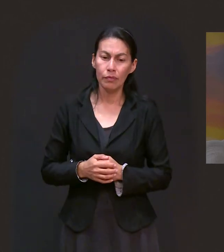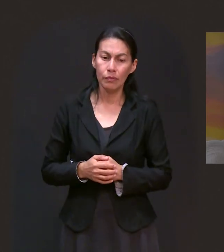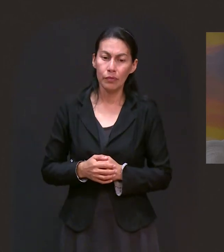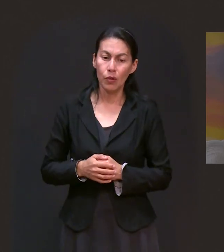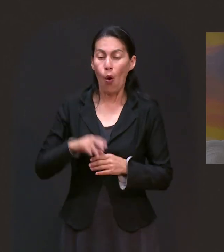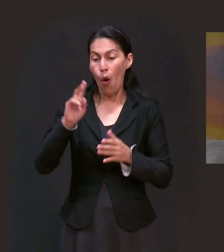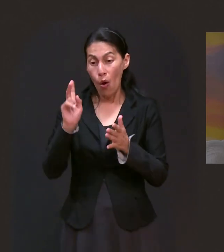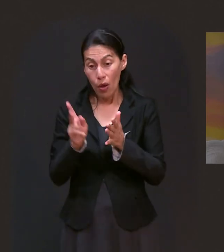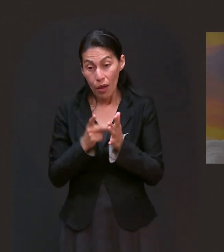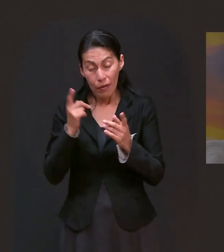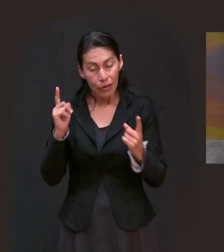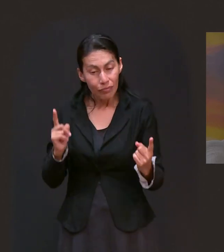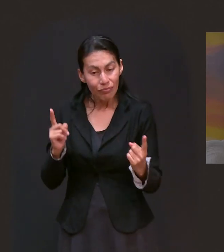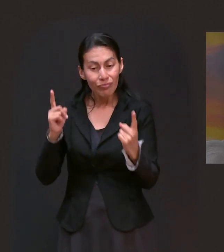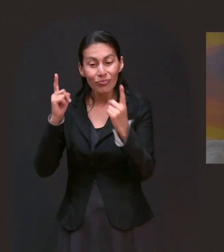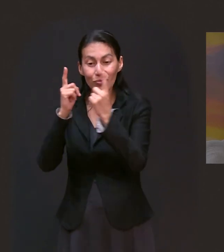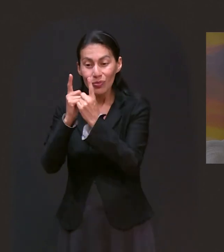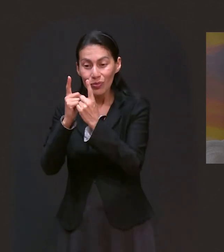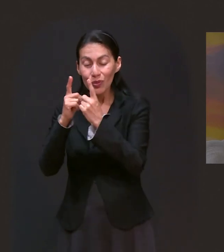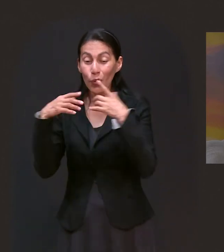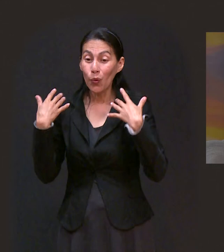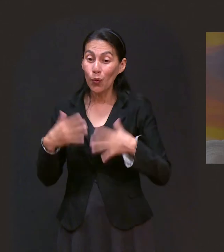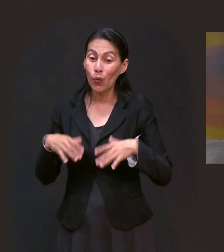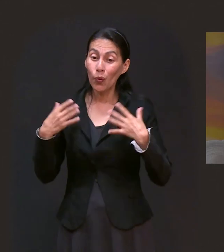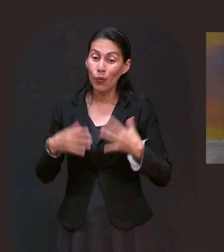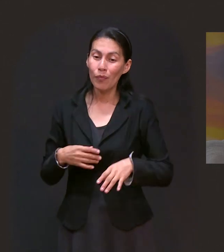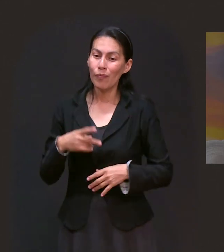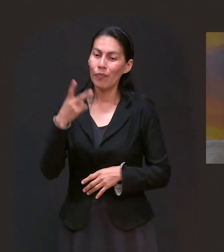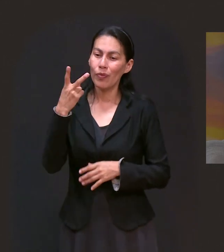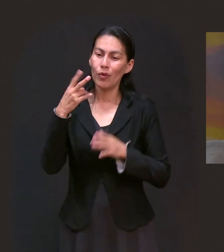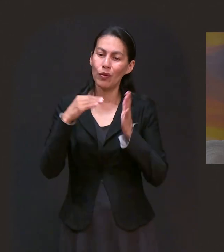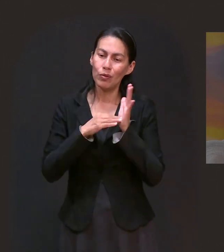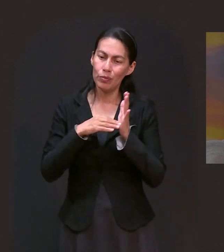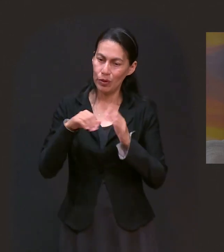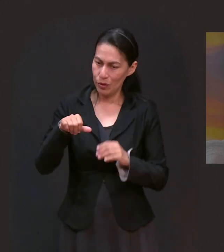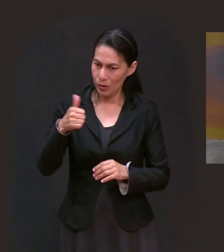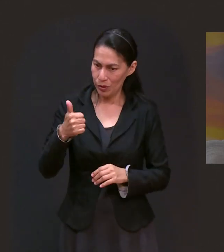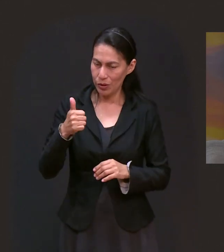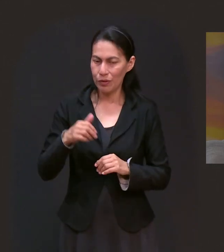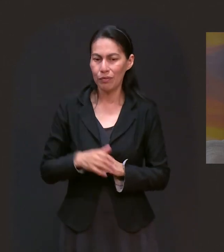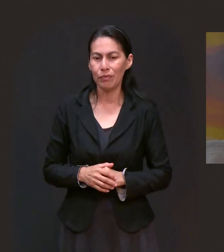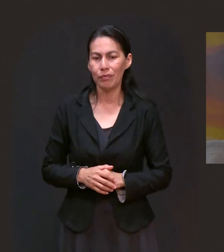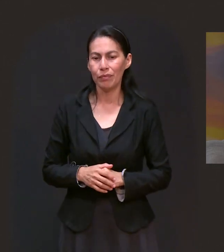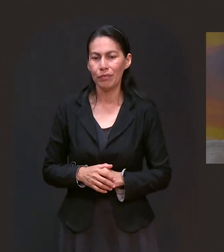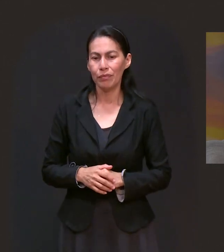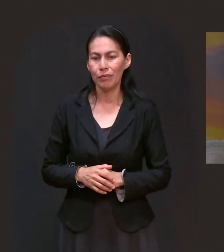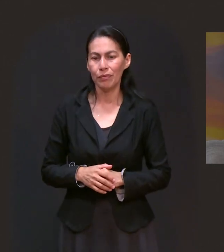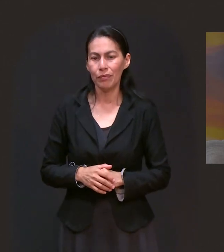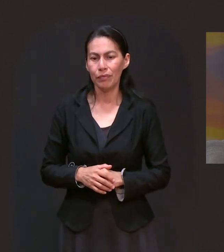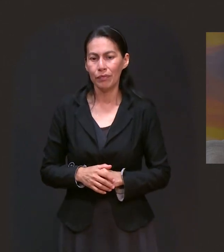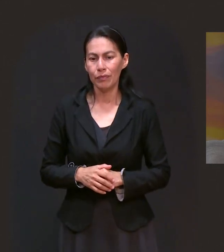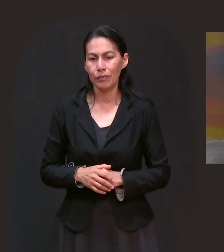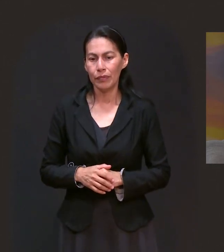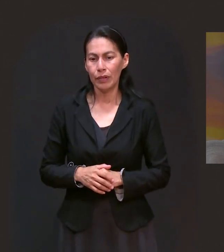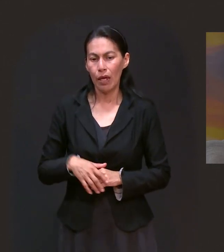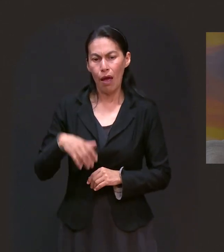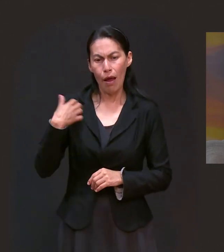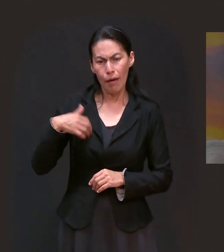cómo empezó que nos volvimos a ver fue en el 2011